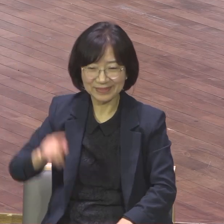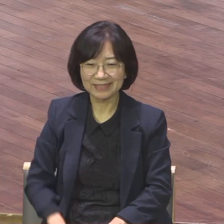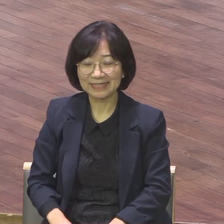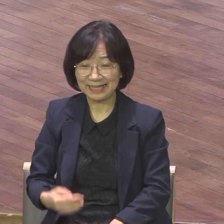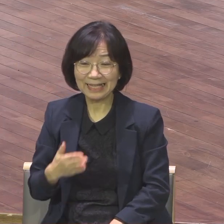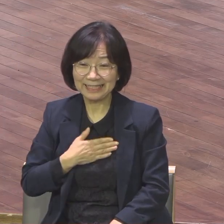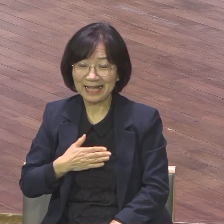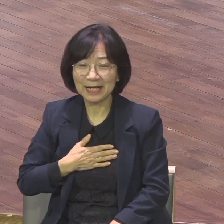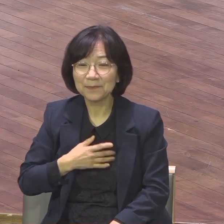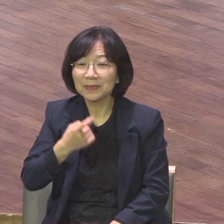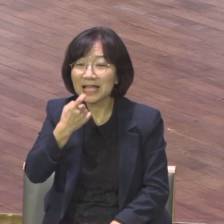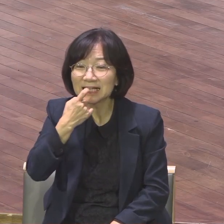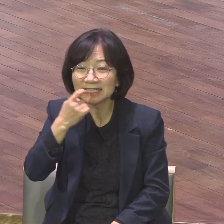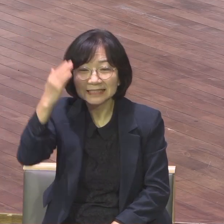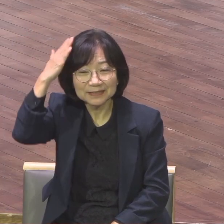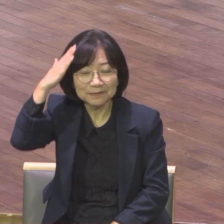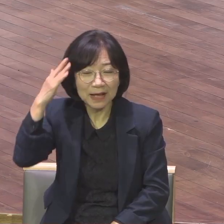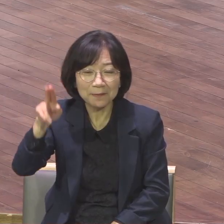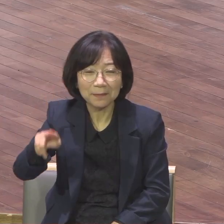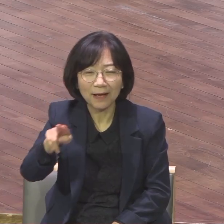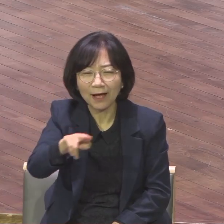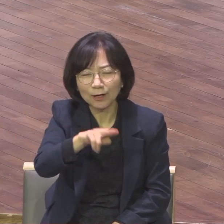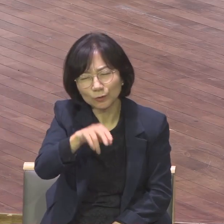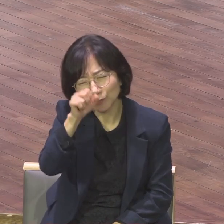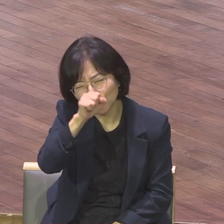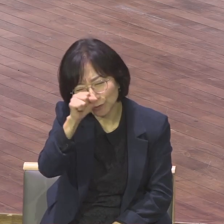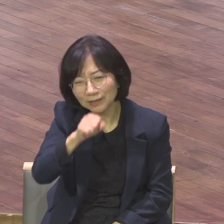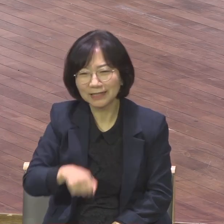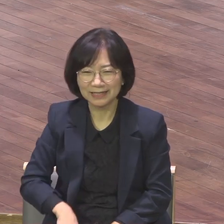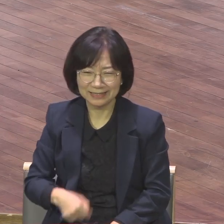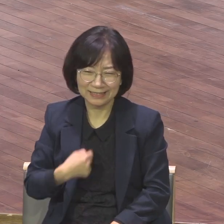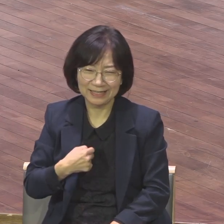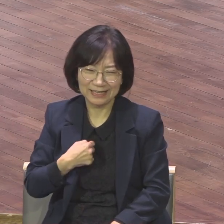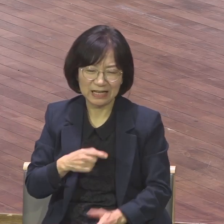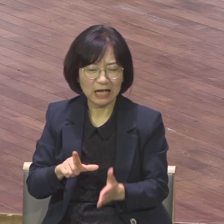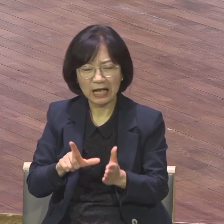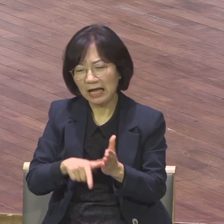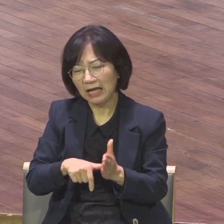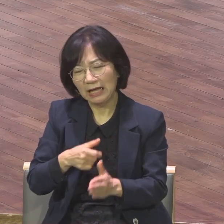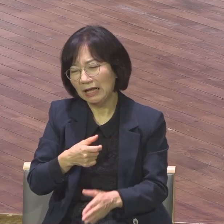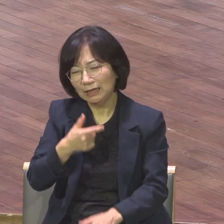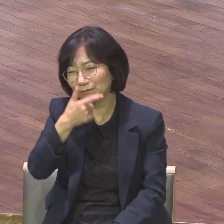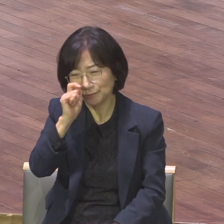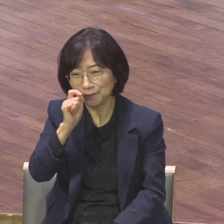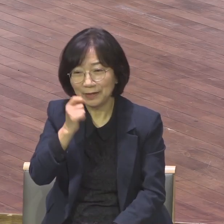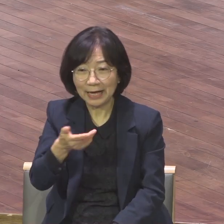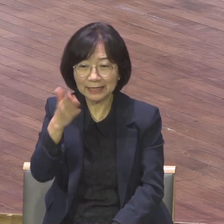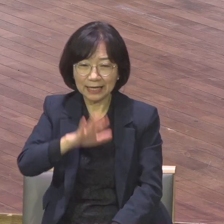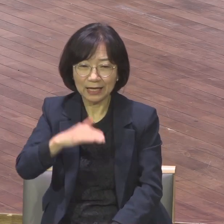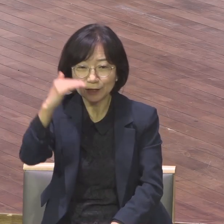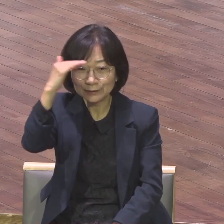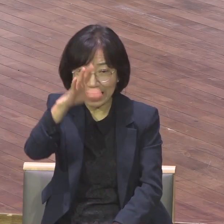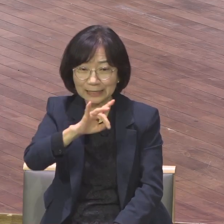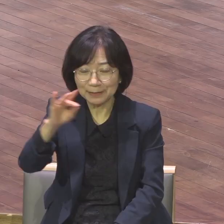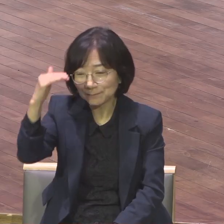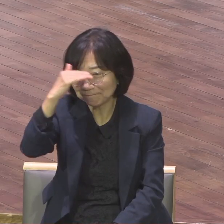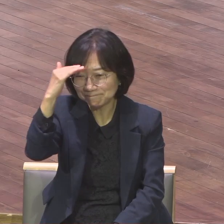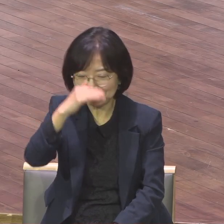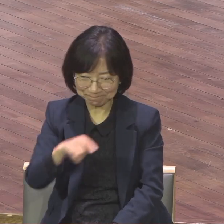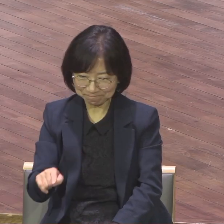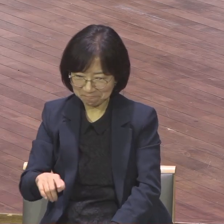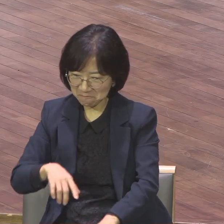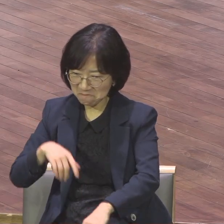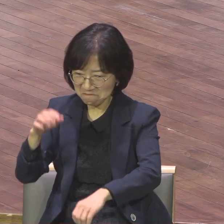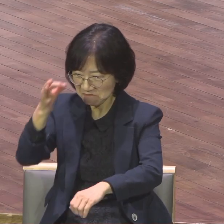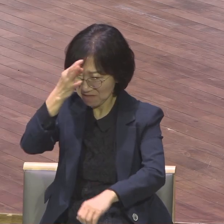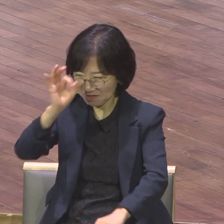좋아하는데 바둑을 이렇게 요즘 시간 없어서 뜨지는 못해서 보기는 해요. 이렇게 딱 고수들이 바둑을 탁 두잖아요.